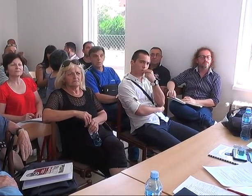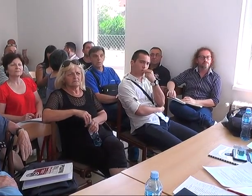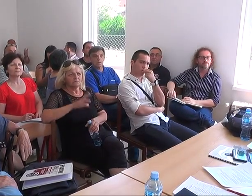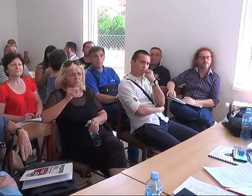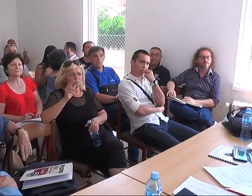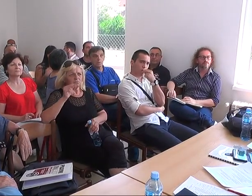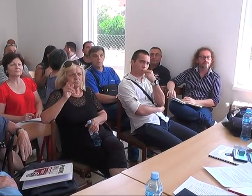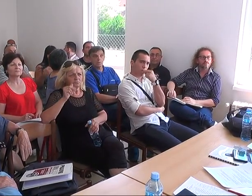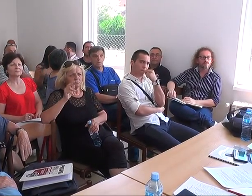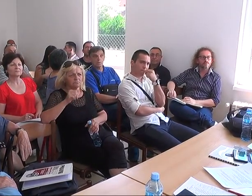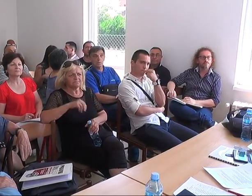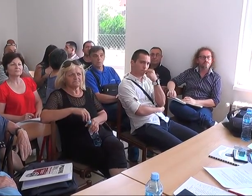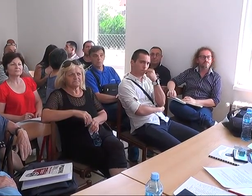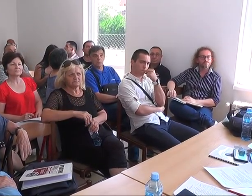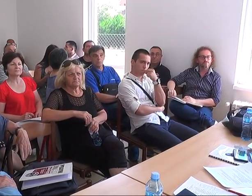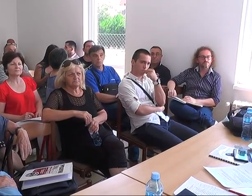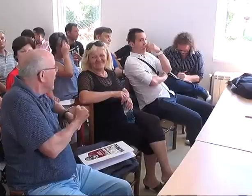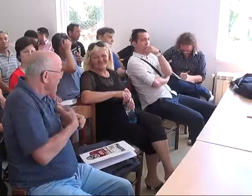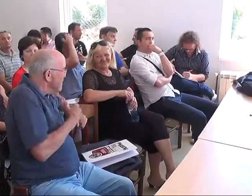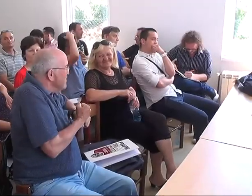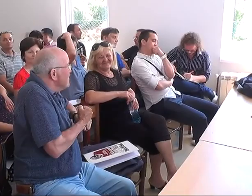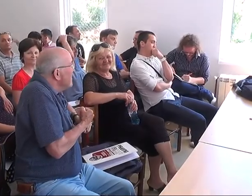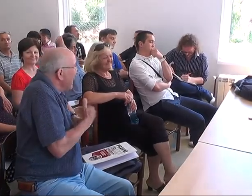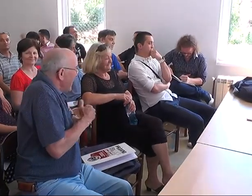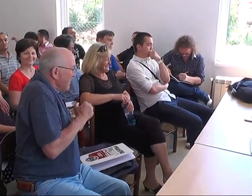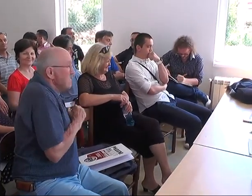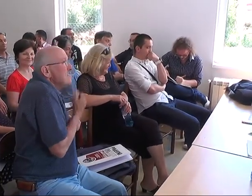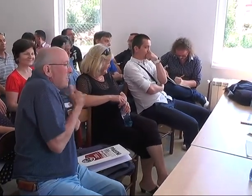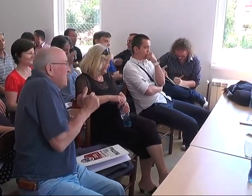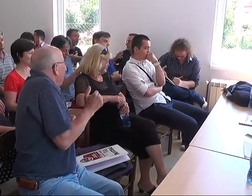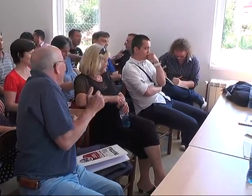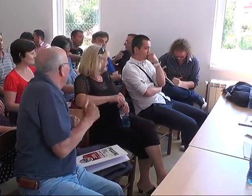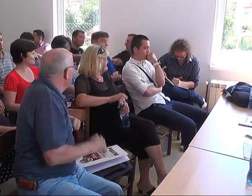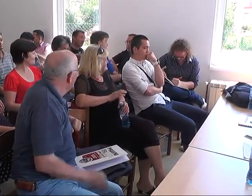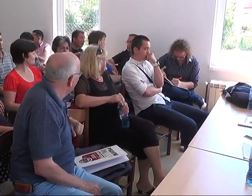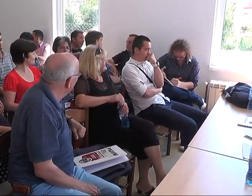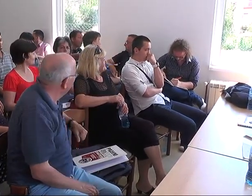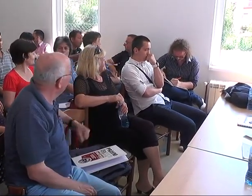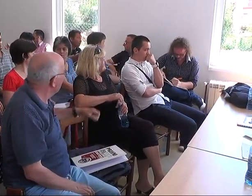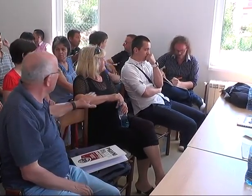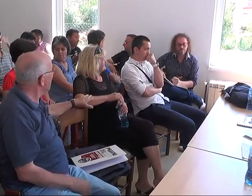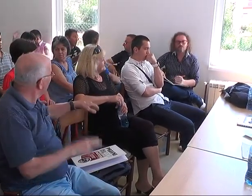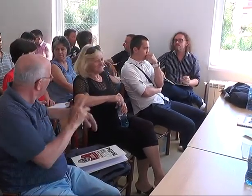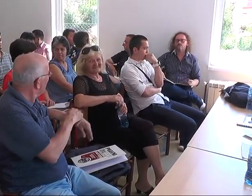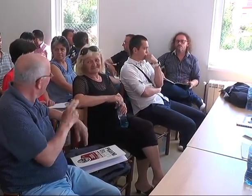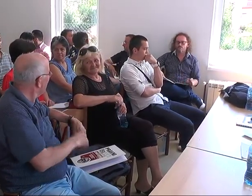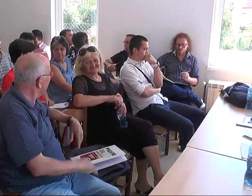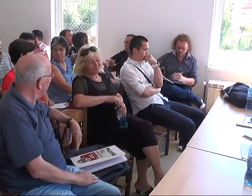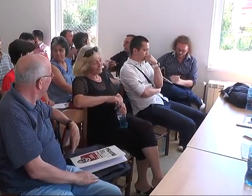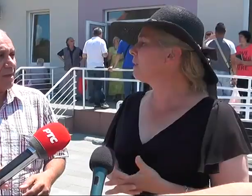11.000 članova i okuplja 45 organizacija iz Srbije. Međuopštinska organizacija gluvih i nagluvih Pirot ima oko 200 članova.